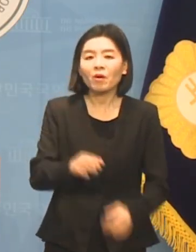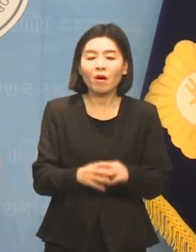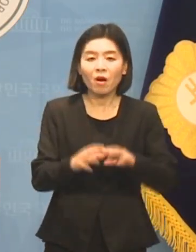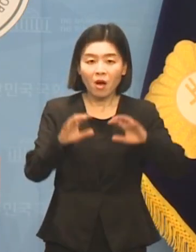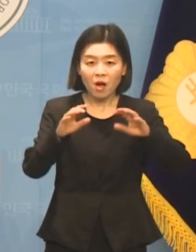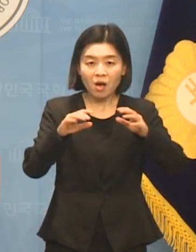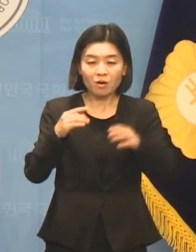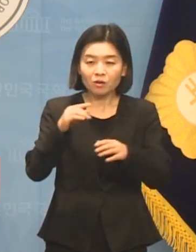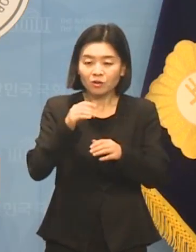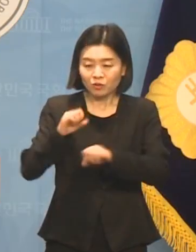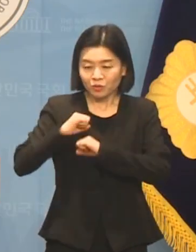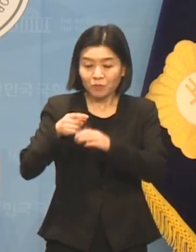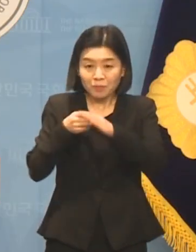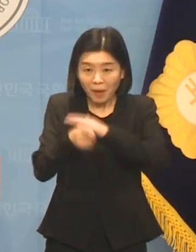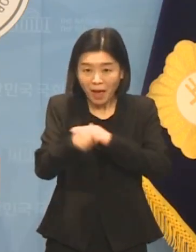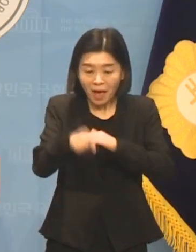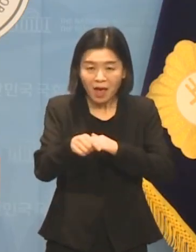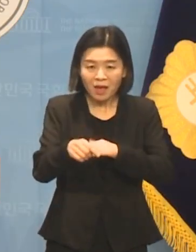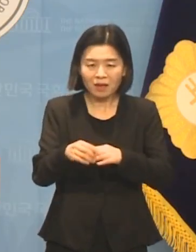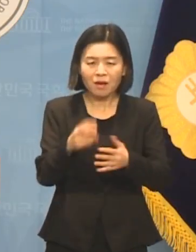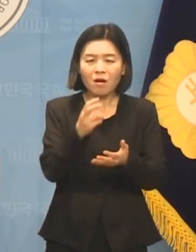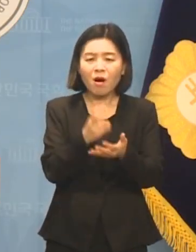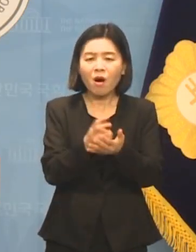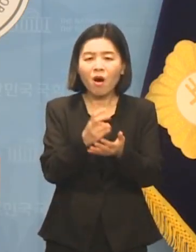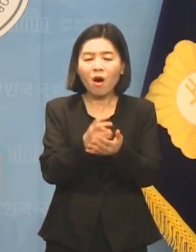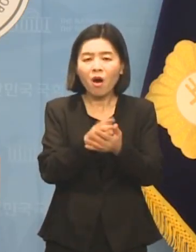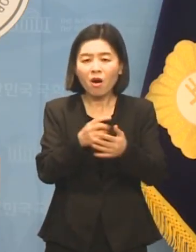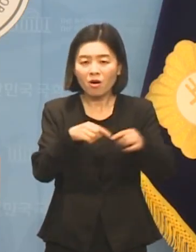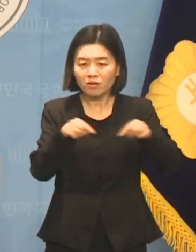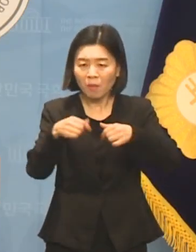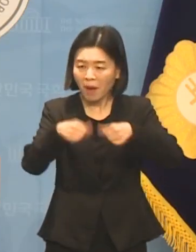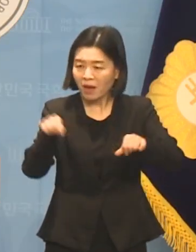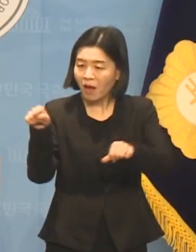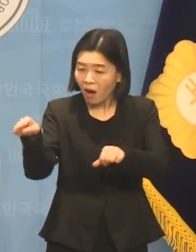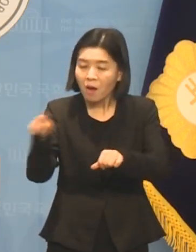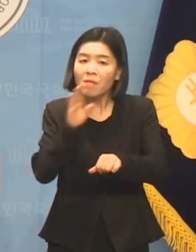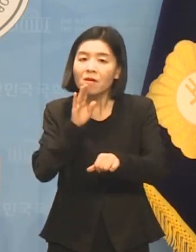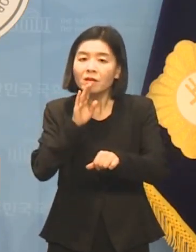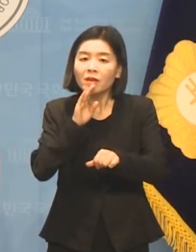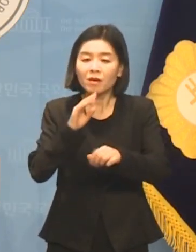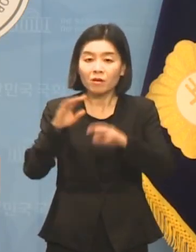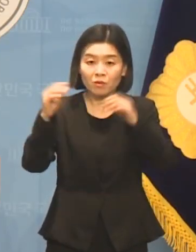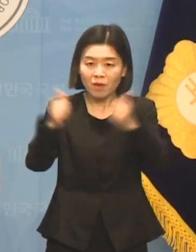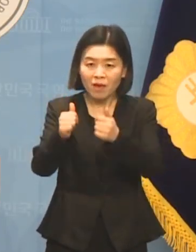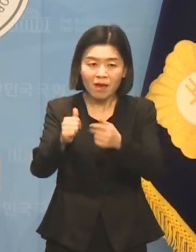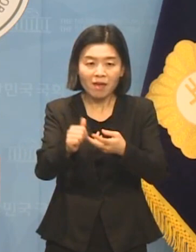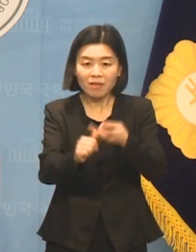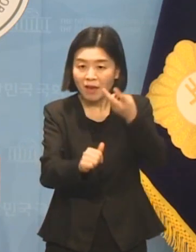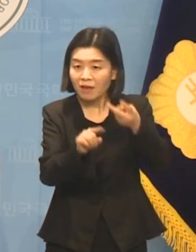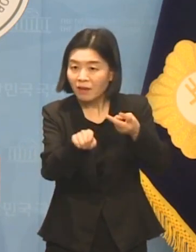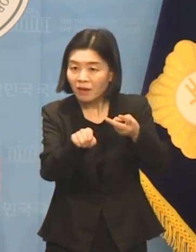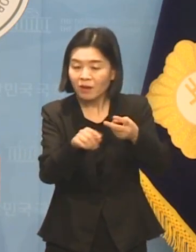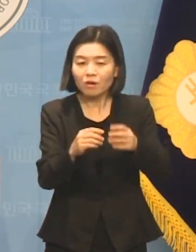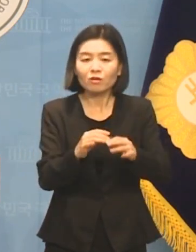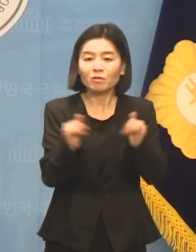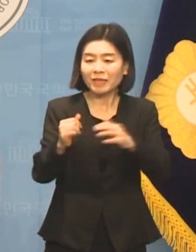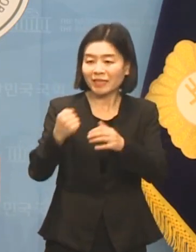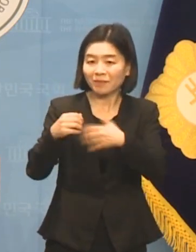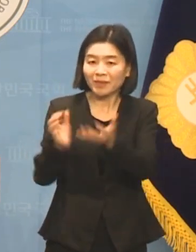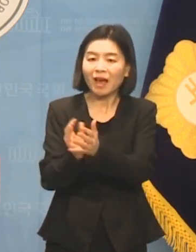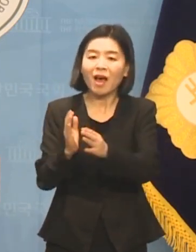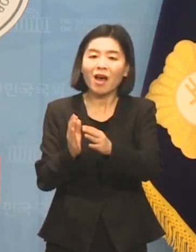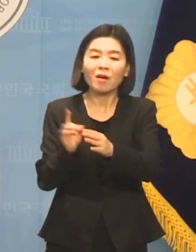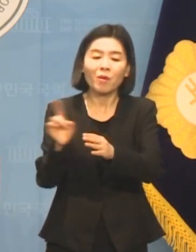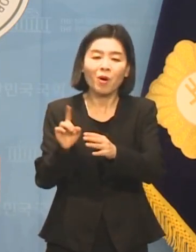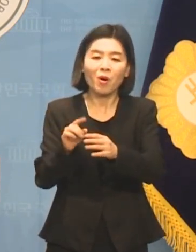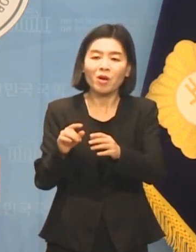계엄령을 정당화하기 위한 시도로 국회 탄핵을 지목하는 국민의힘과 극우 세력 일각의 거짓말에 대해